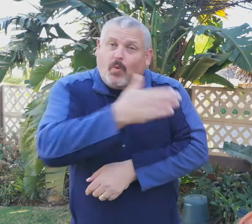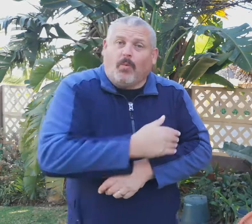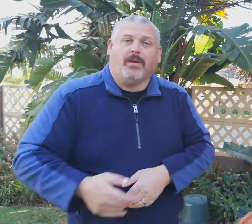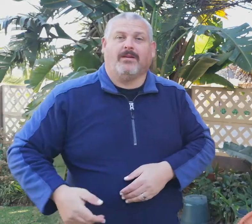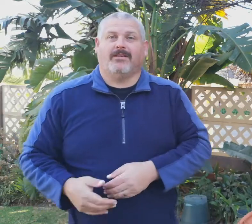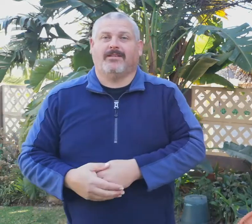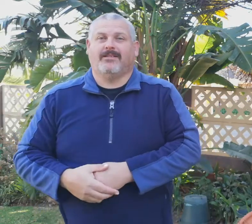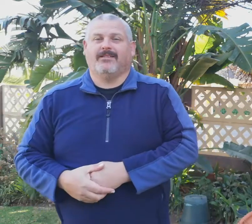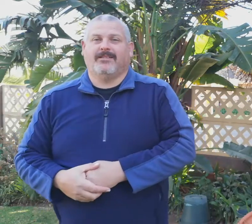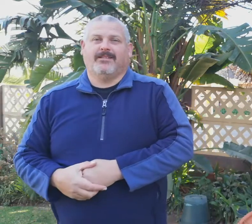jou, kom.